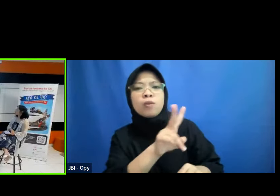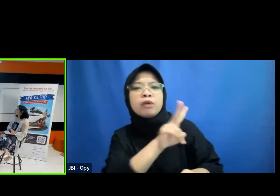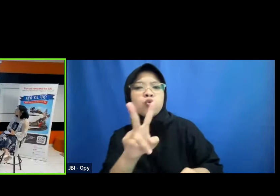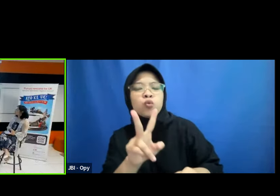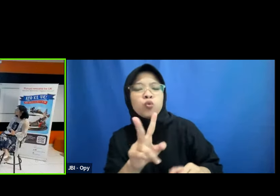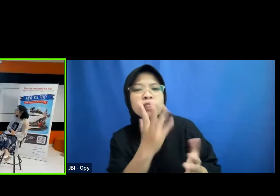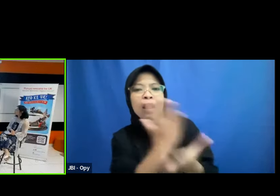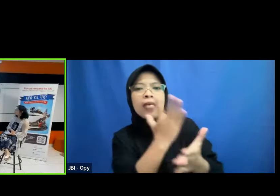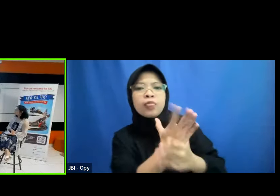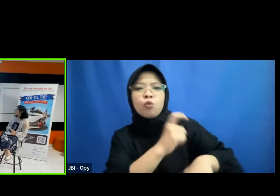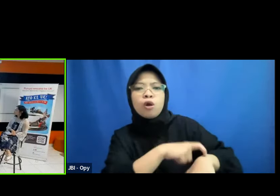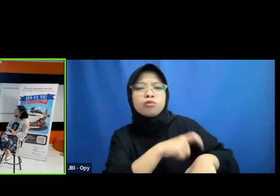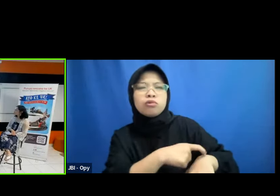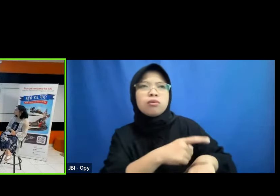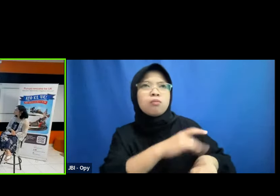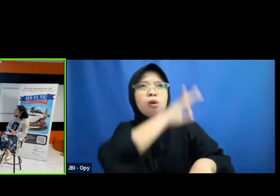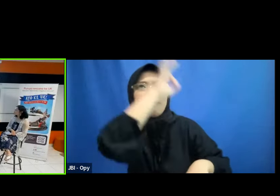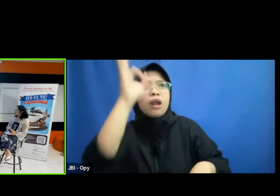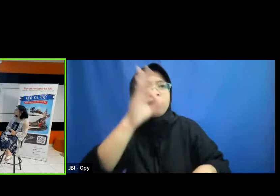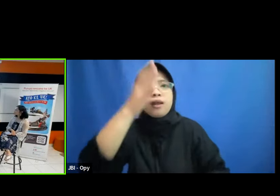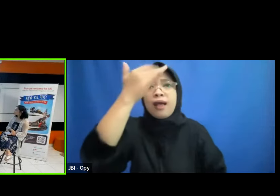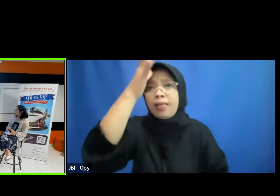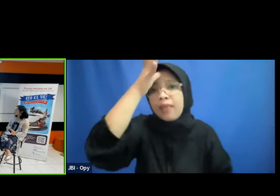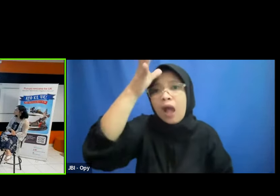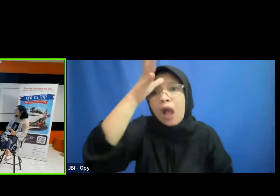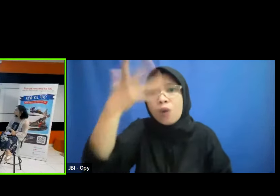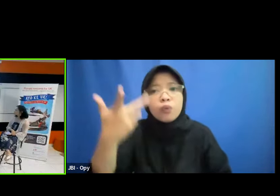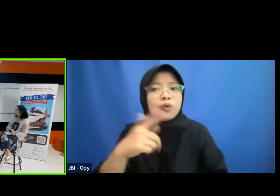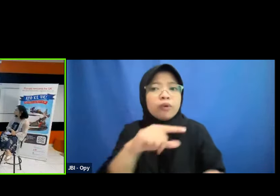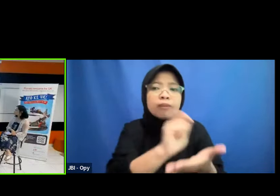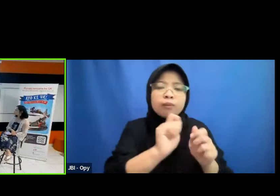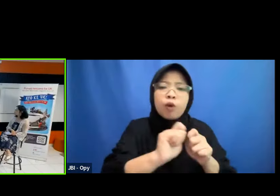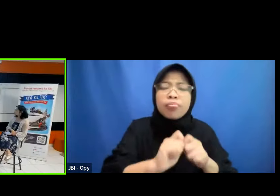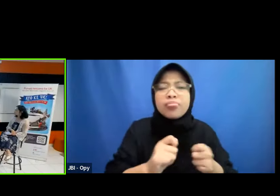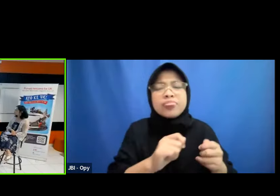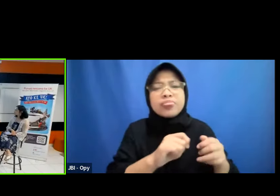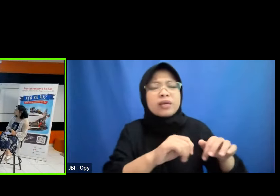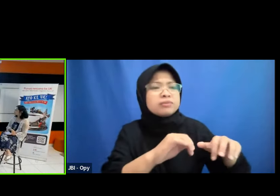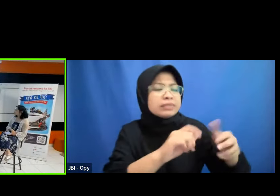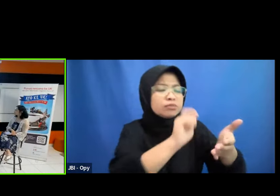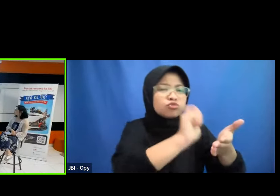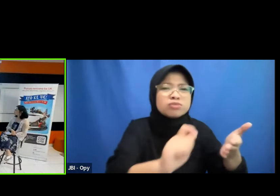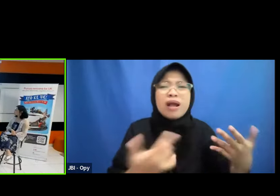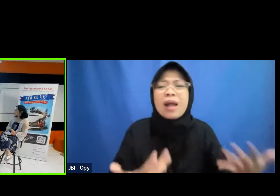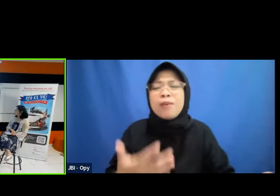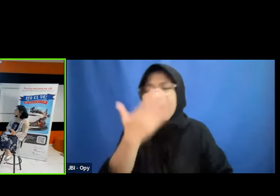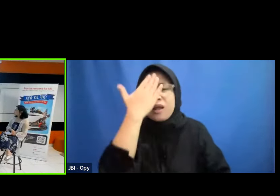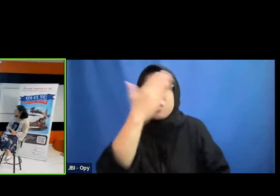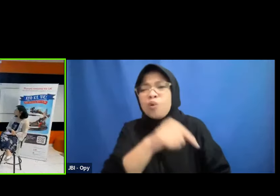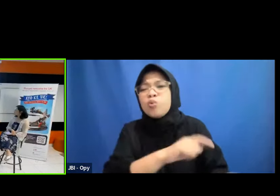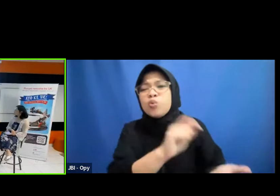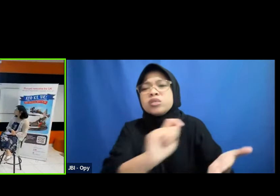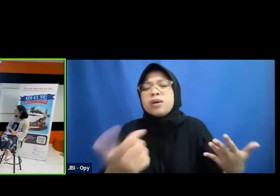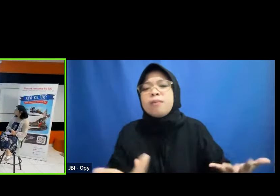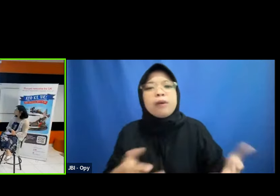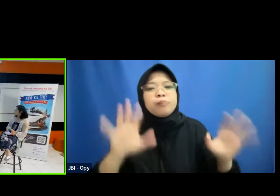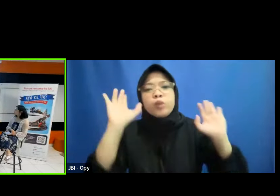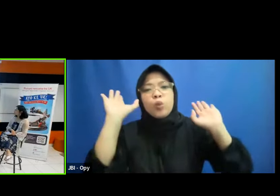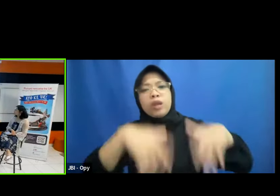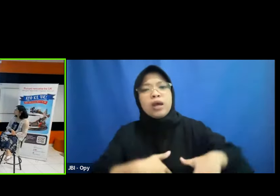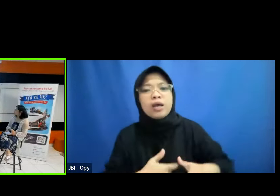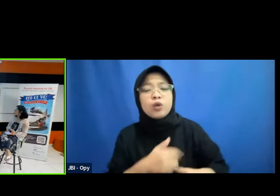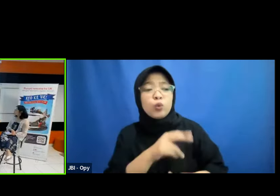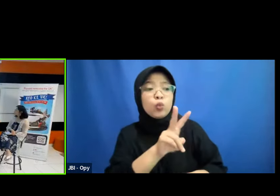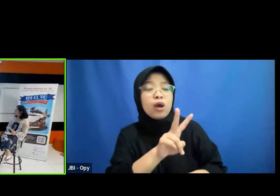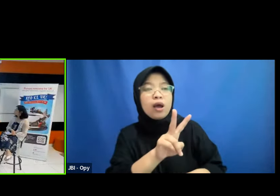itu saya belum pernah bikin Esi belum tahu e bikin Esi tu kayak gimana Belum tahu saya mau nulis apa gitu Jadi itu benar-benar kayak du